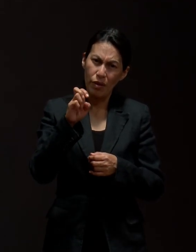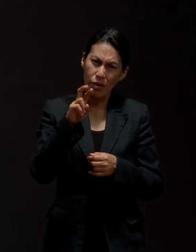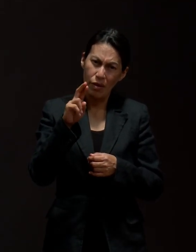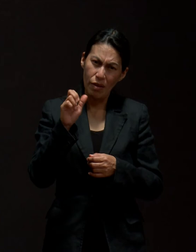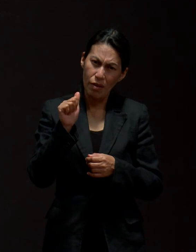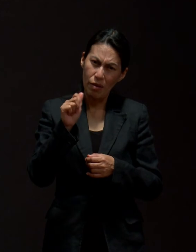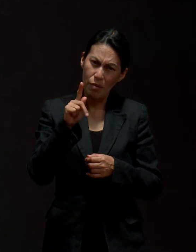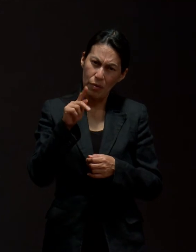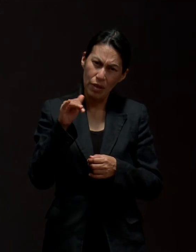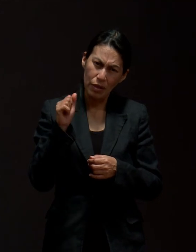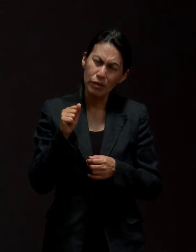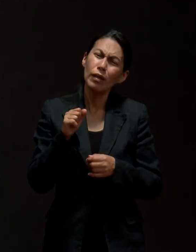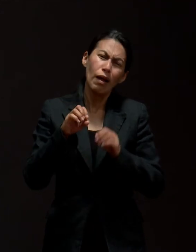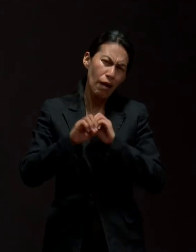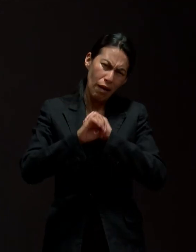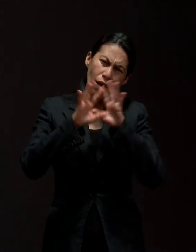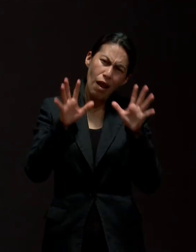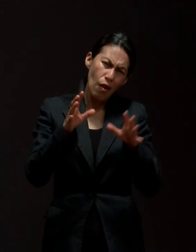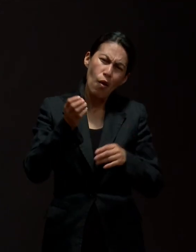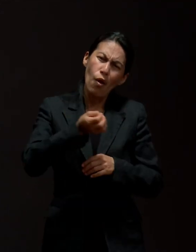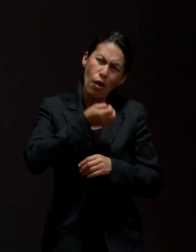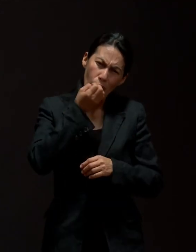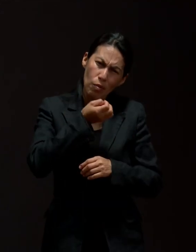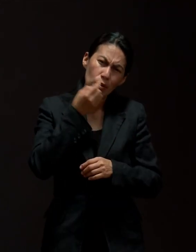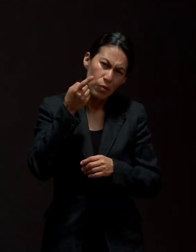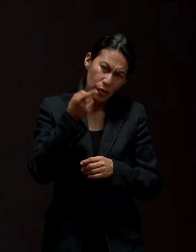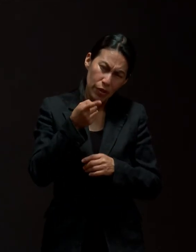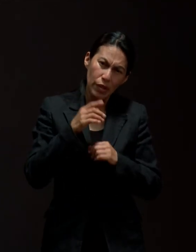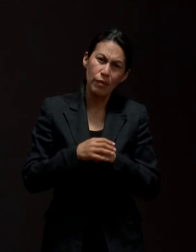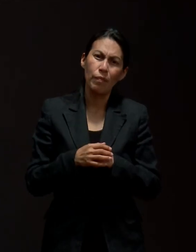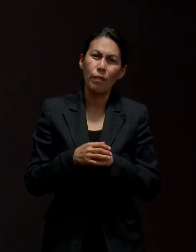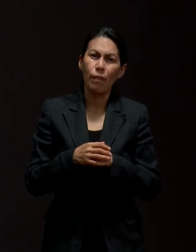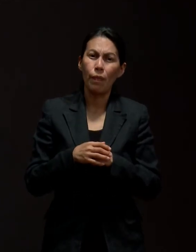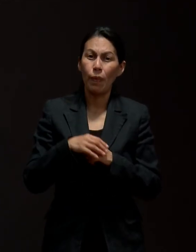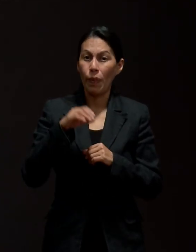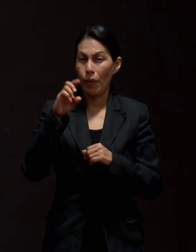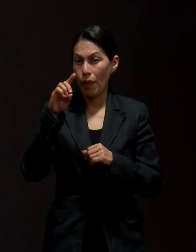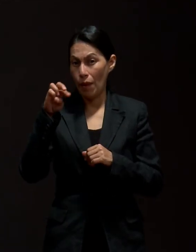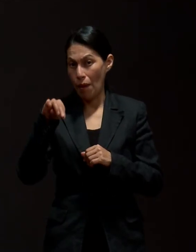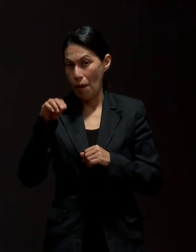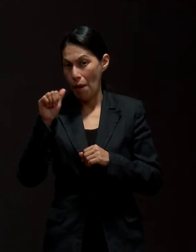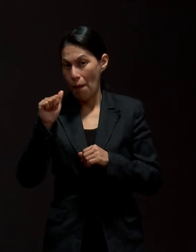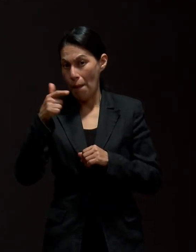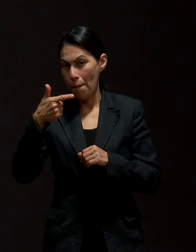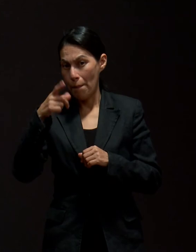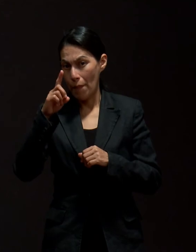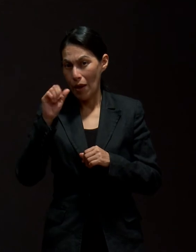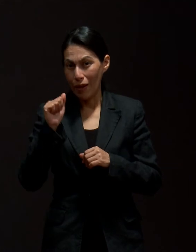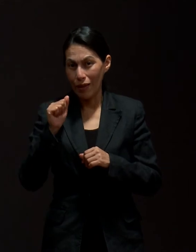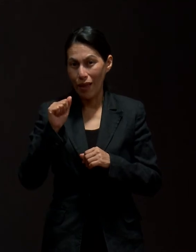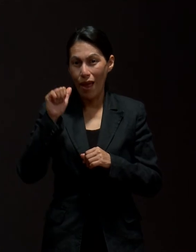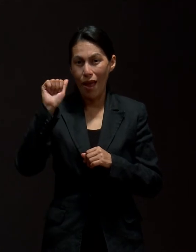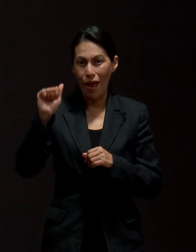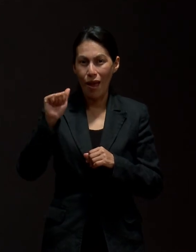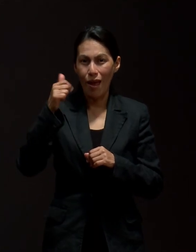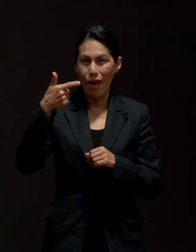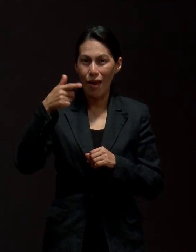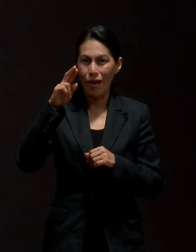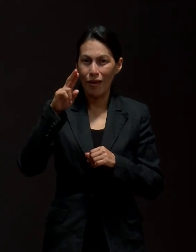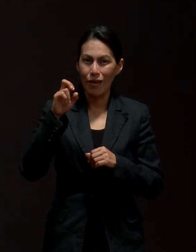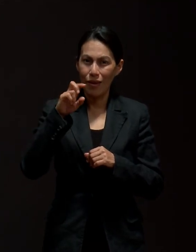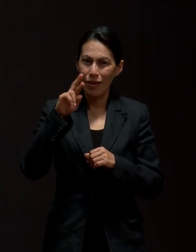vamos a estar orando por Magdalena, Mayra. Magda Aguirre, espero cada miércoles este programa.